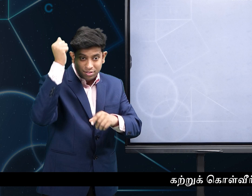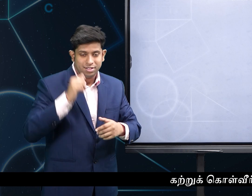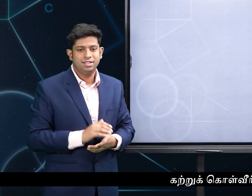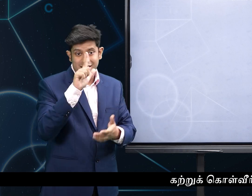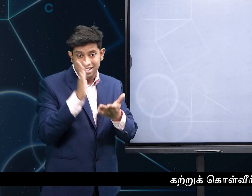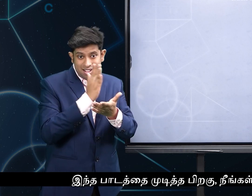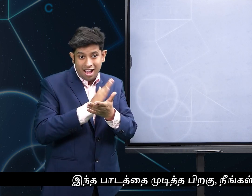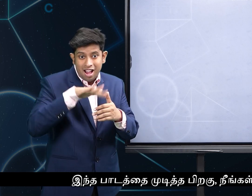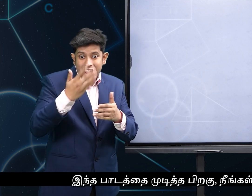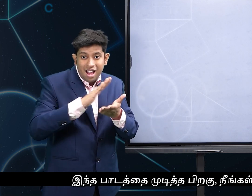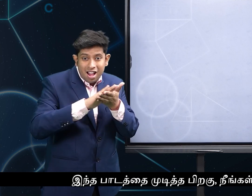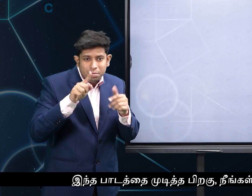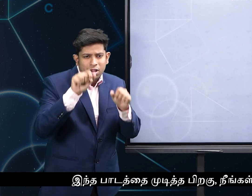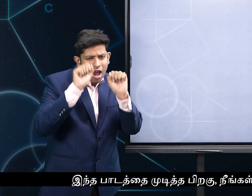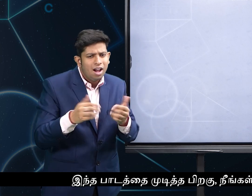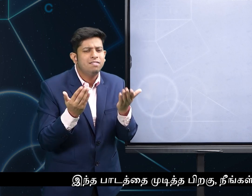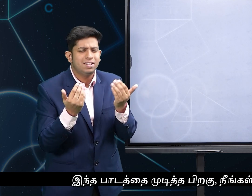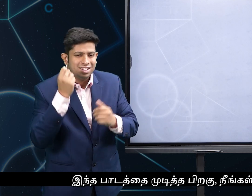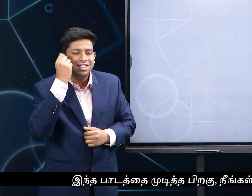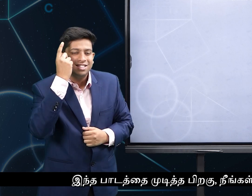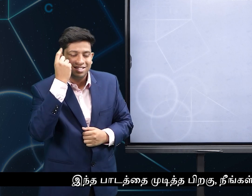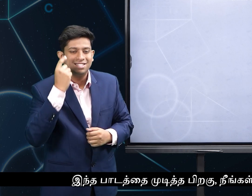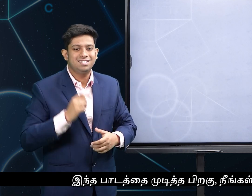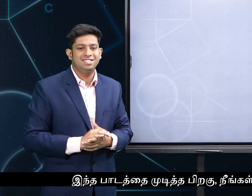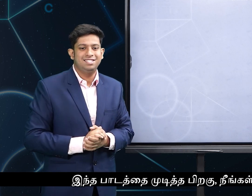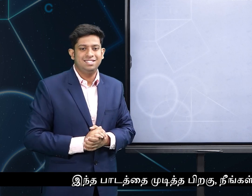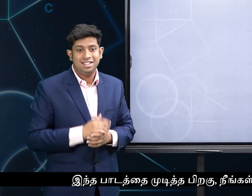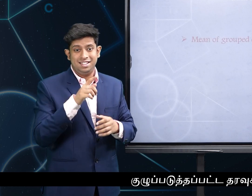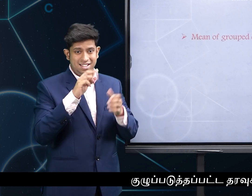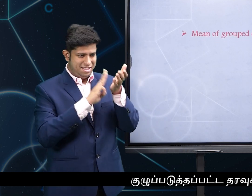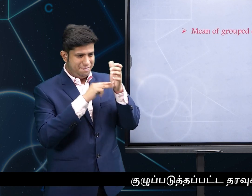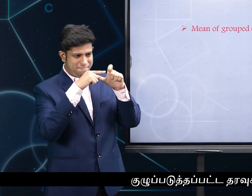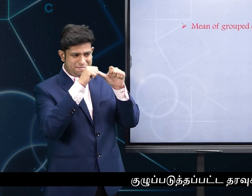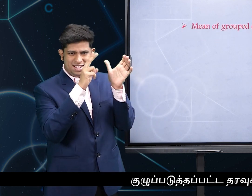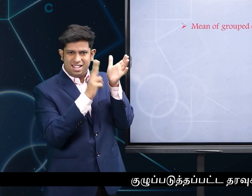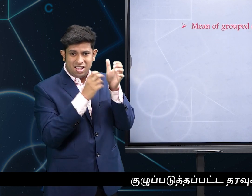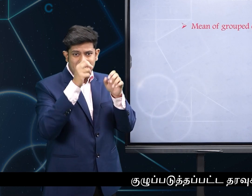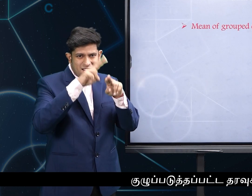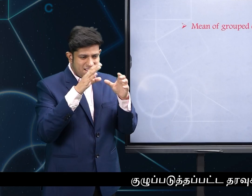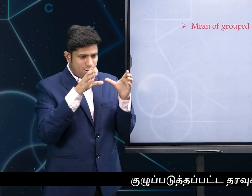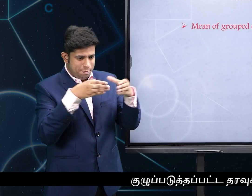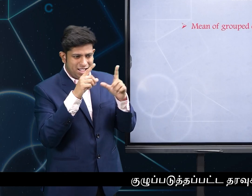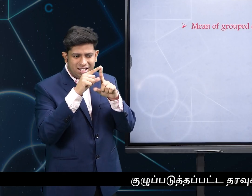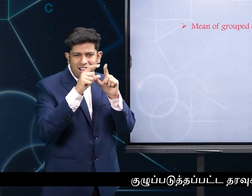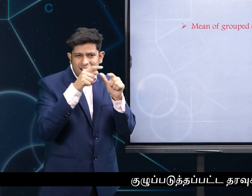கற்றுக்கொள்வீர்கள். இந்த பாடத்தை படித்த பிறகு நீங்கள் புரிந்து கொள்ள முடியும். குழுப்படுத்தப்பட்ட தரவுகளின் சராசரி,